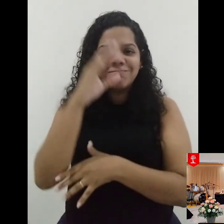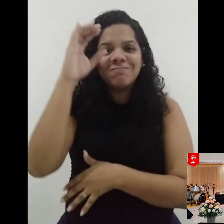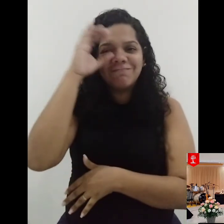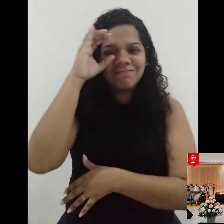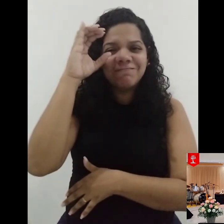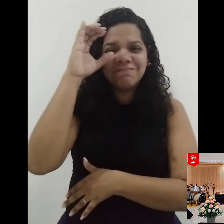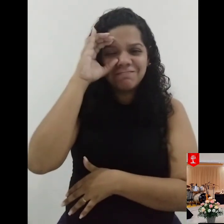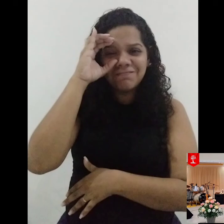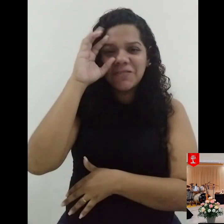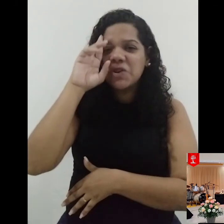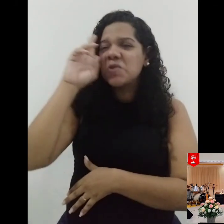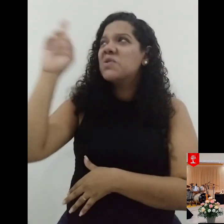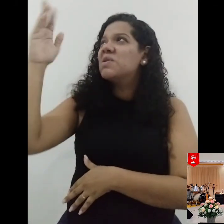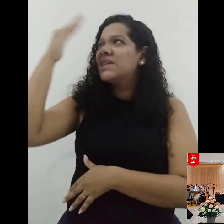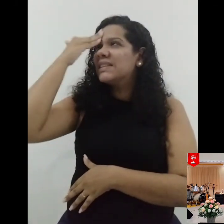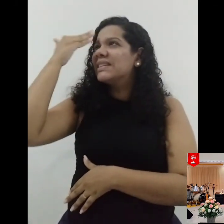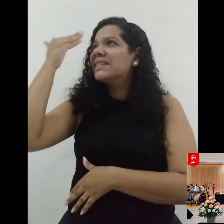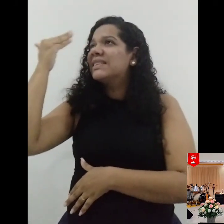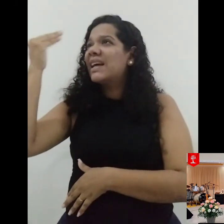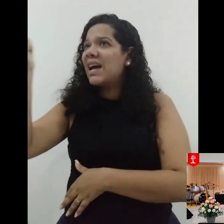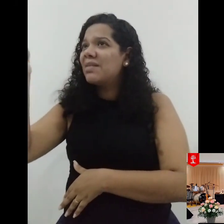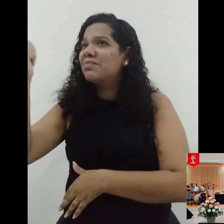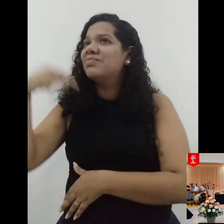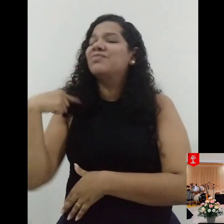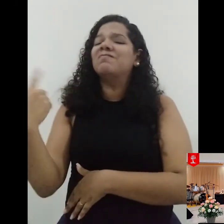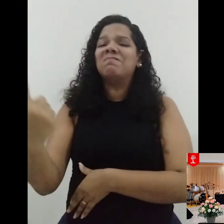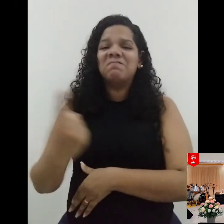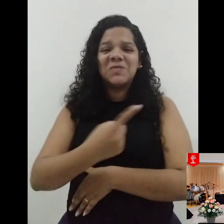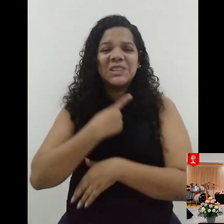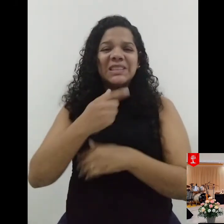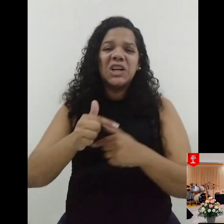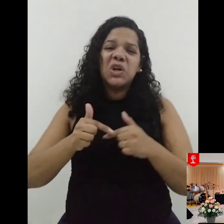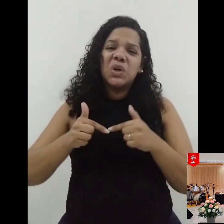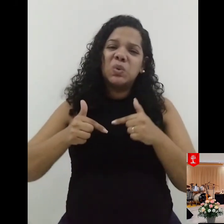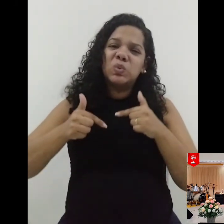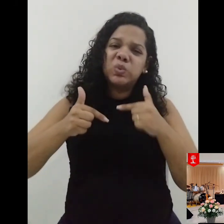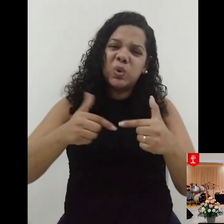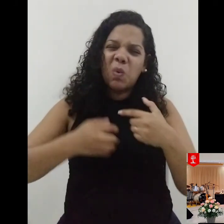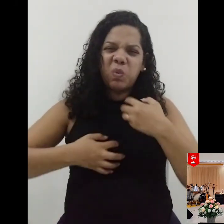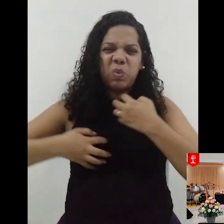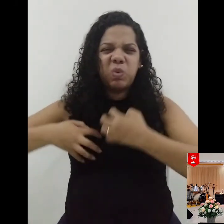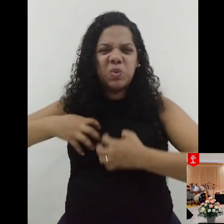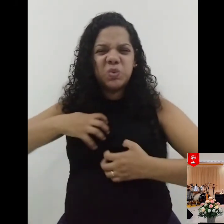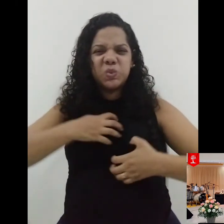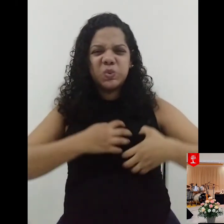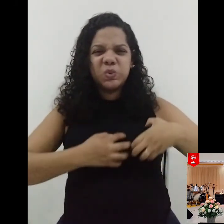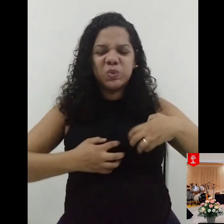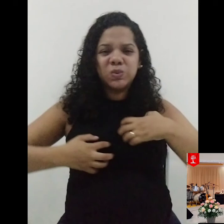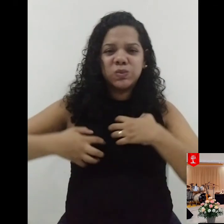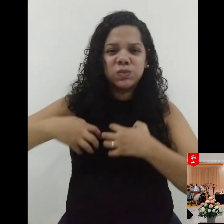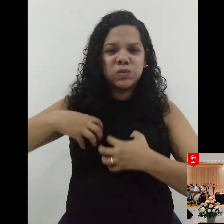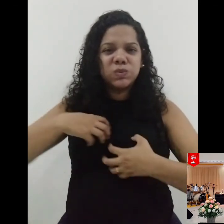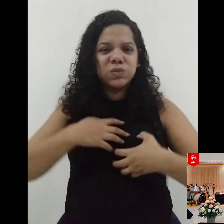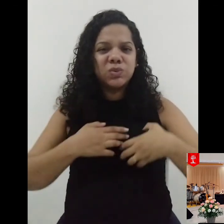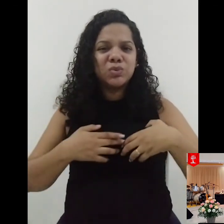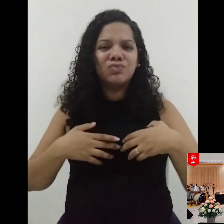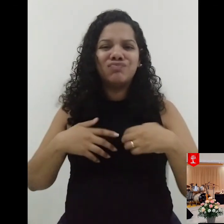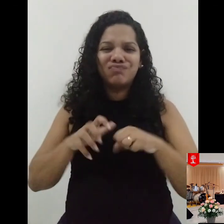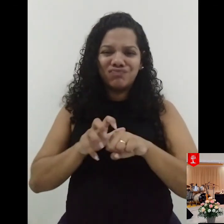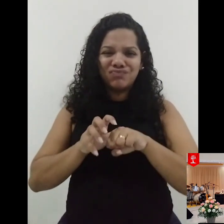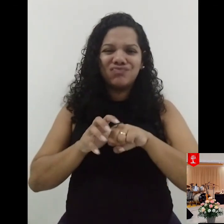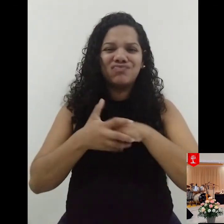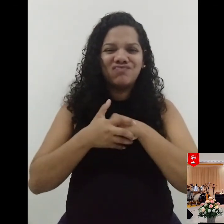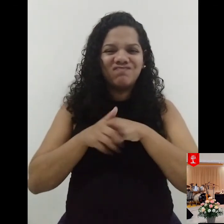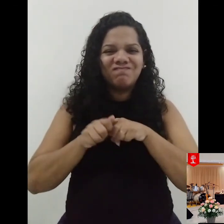com mais liberdade, estarmos no Teu santuário louvando o Teu nome. Entregamos a nossa cidade, o nosso estado, o nosso